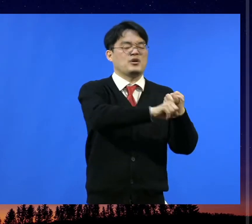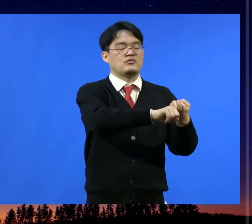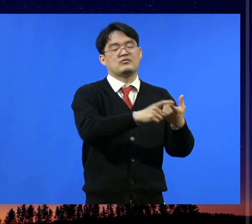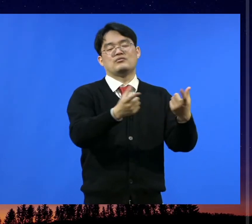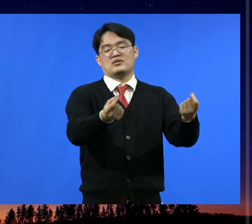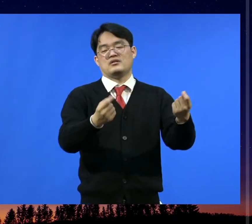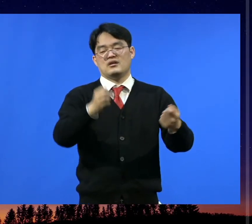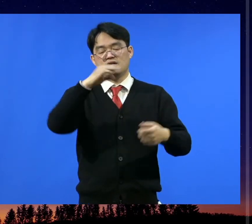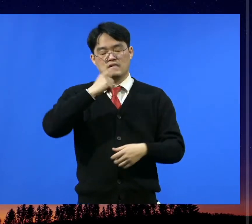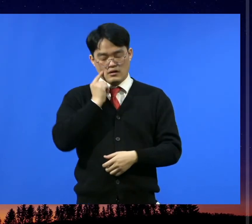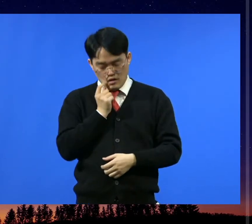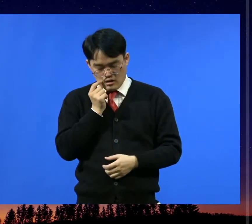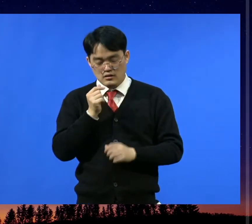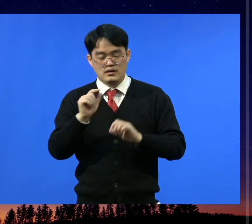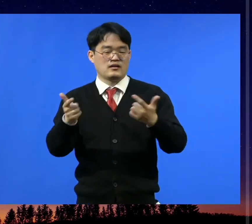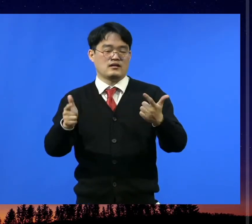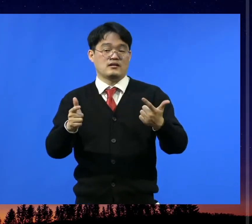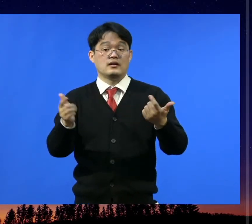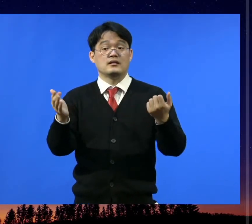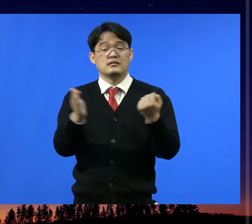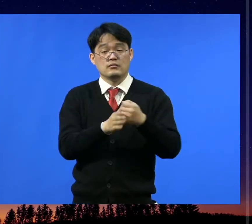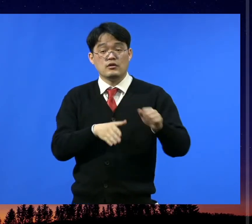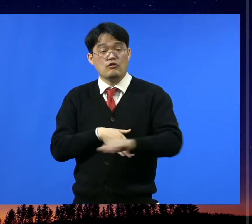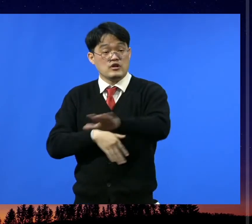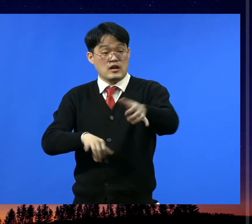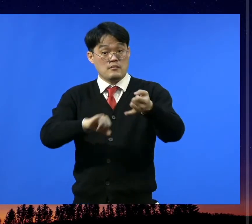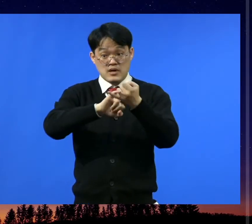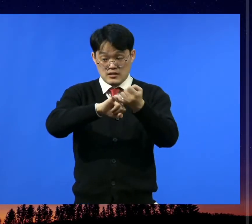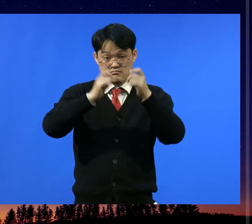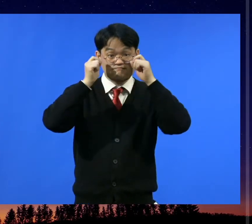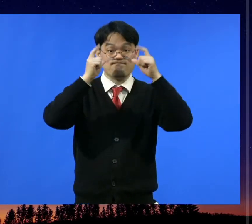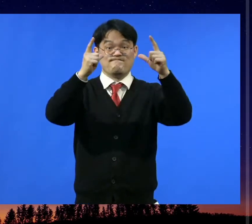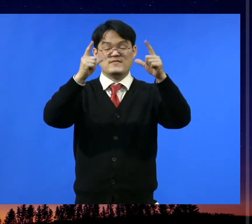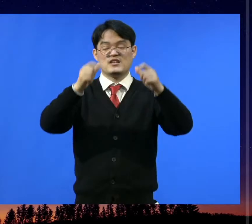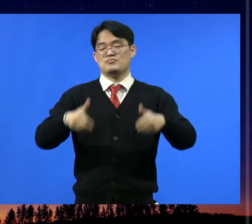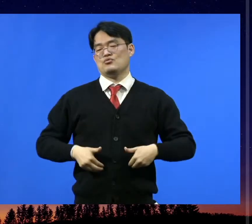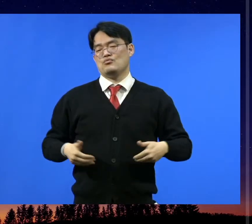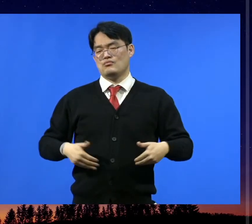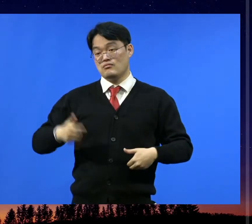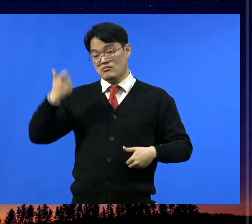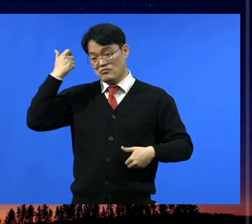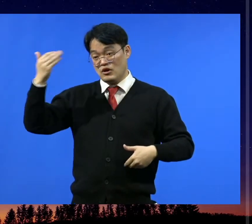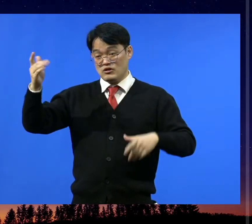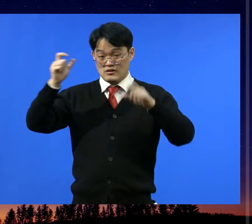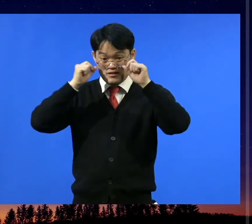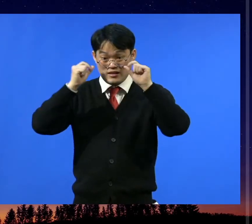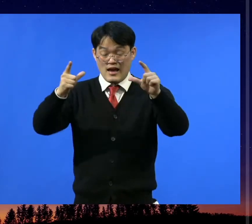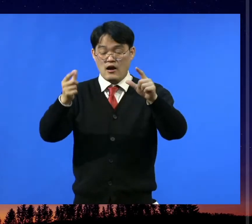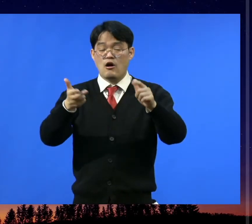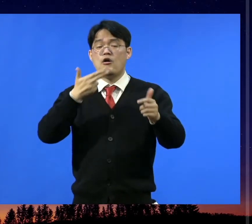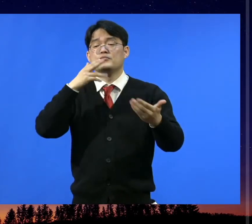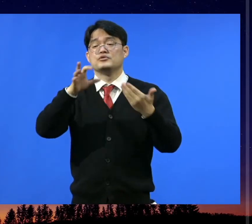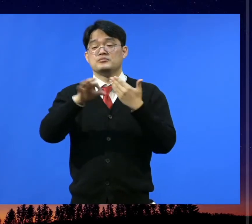아니에요. 그래서 우리는 반드시 깨어 있어야 됩니다. 깨어 있지 않으면 마귀의 한편이 돼 있어요.